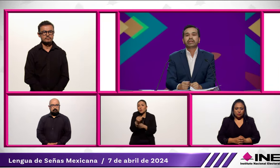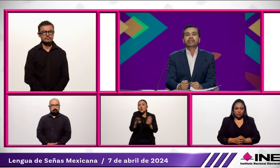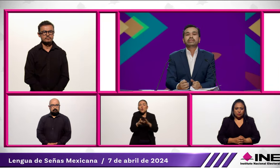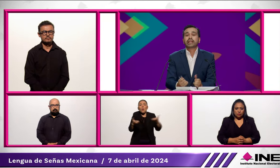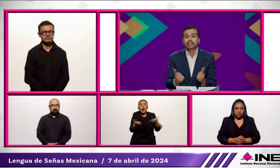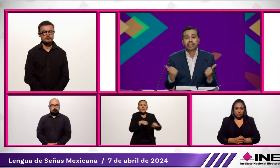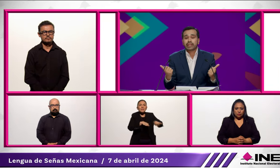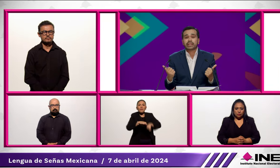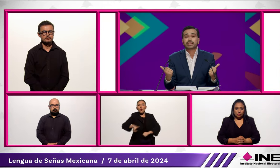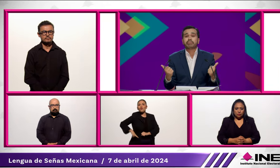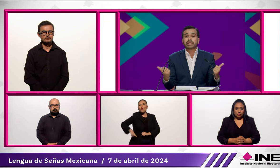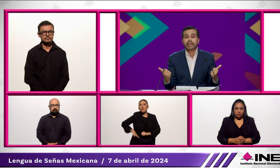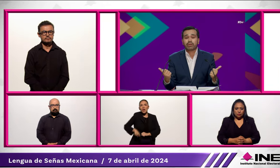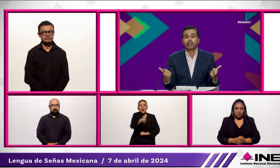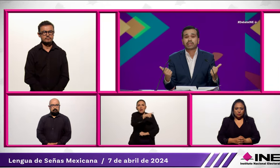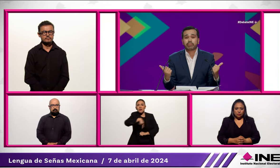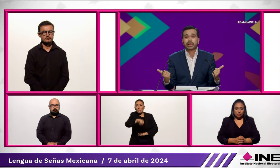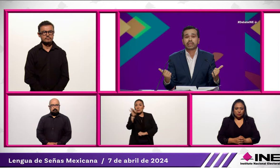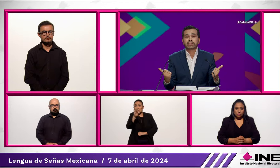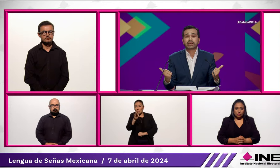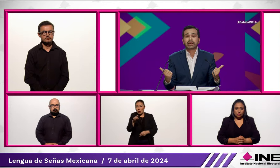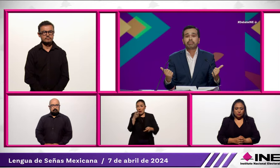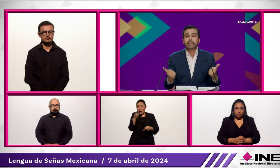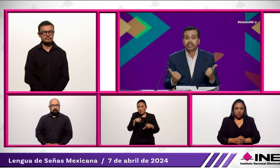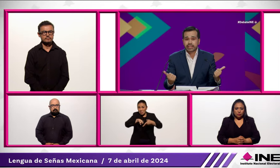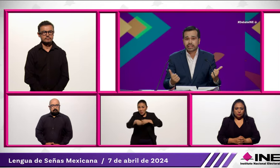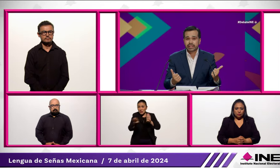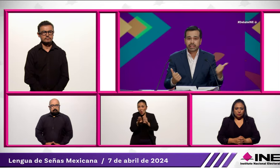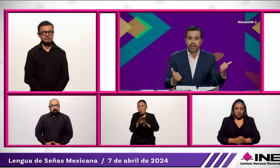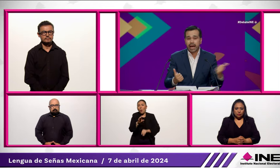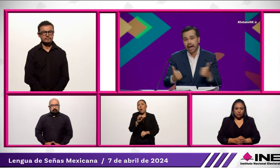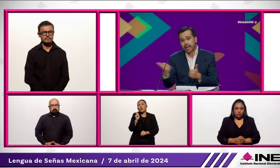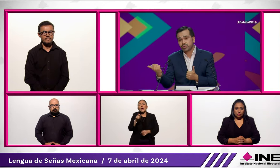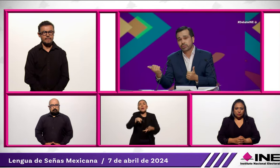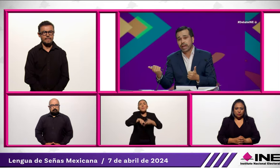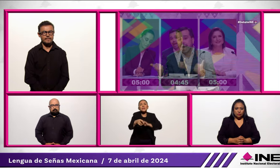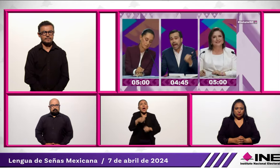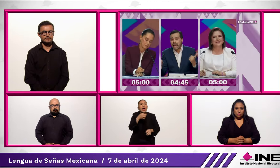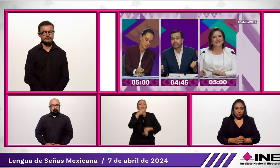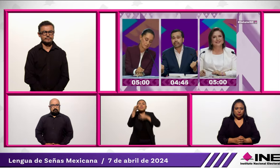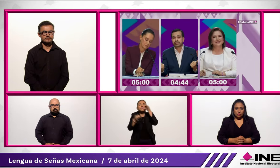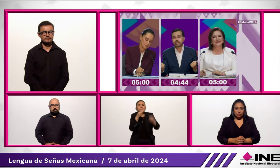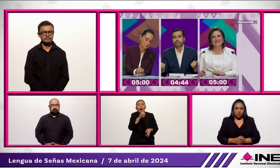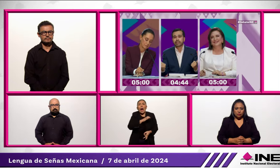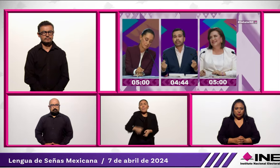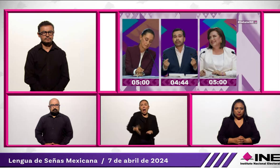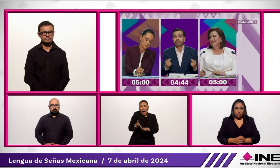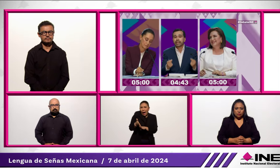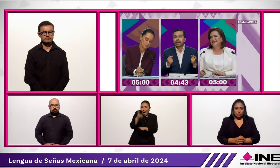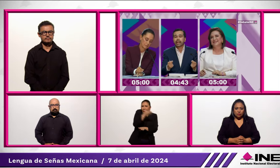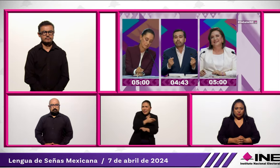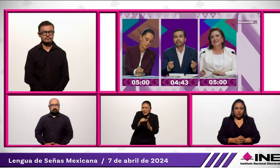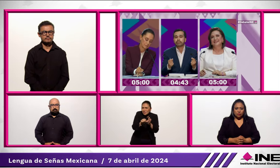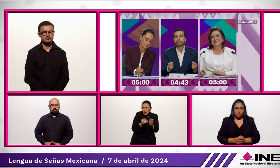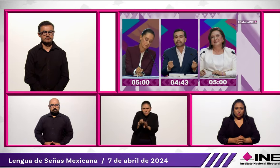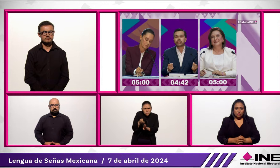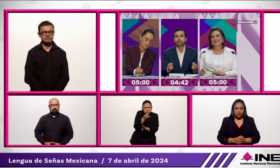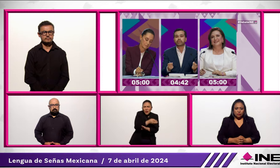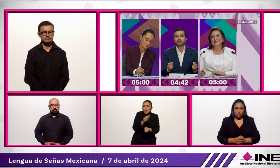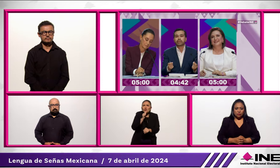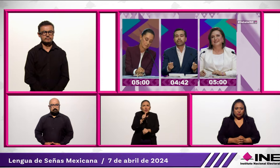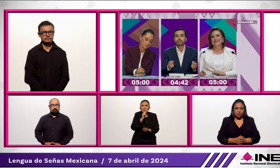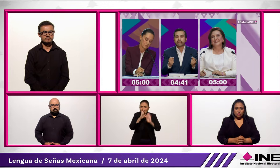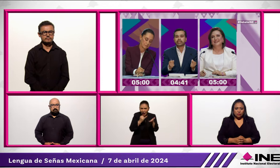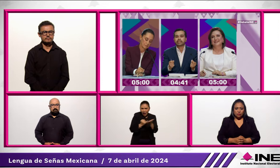gobernantes. Si las candidatas empezaron las campañas meses, años antes de que fueran legalmente